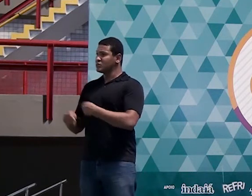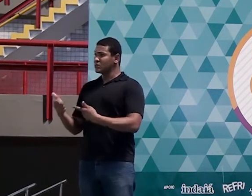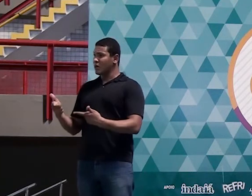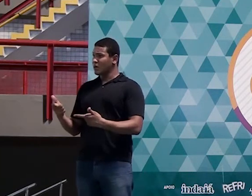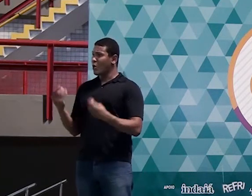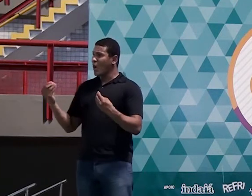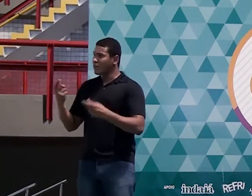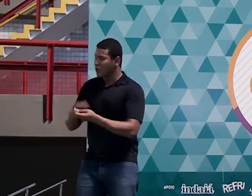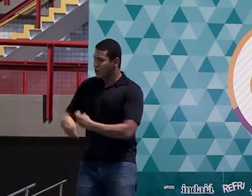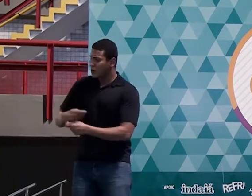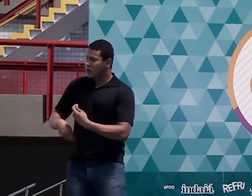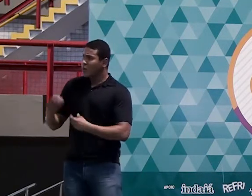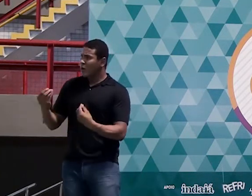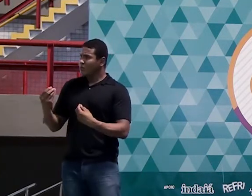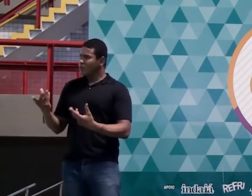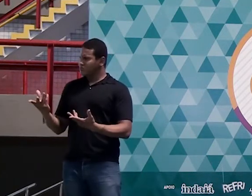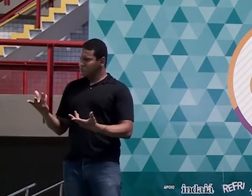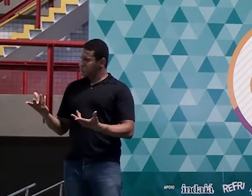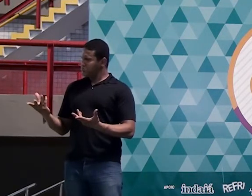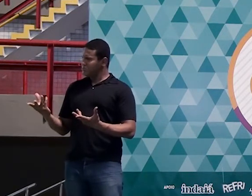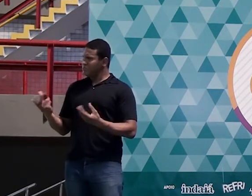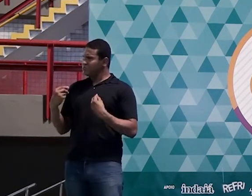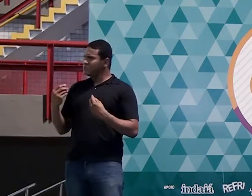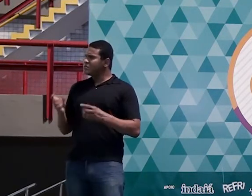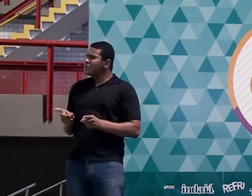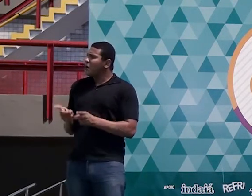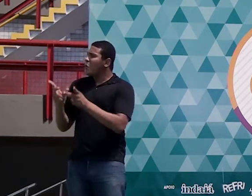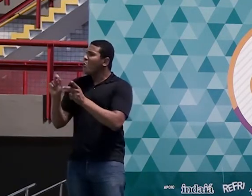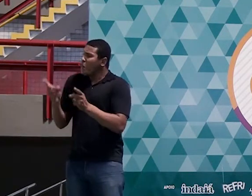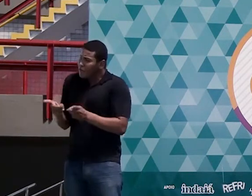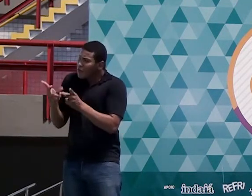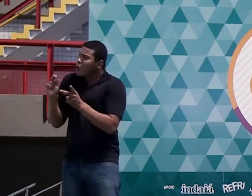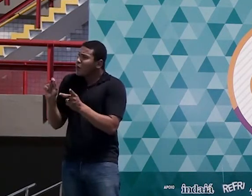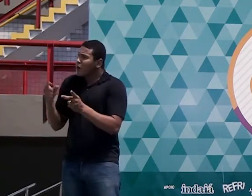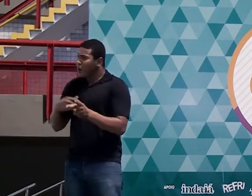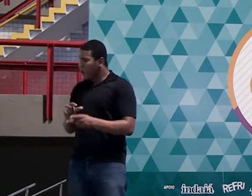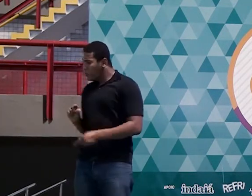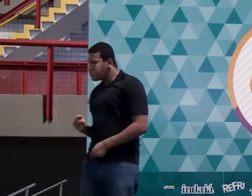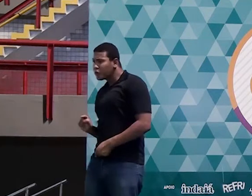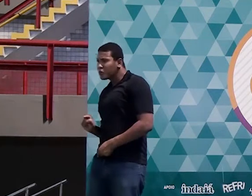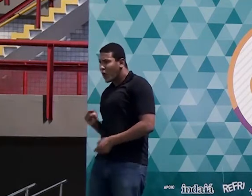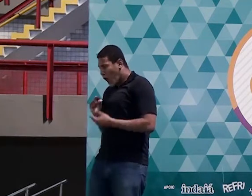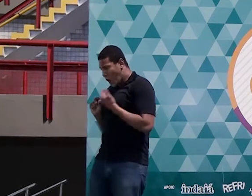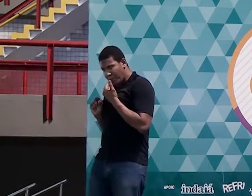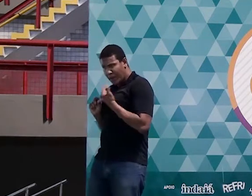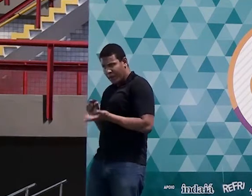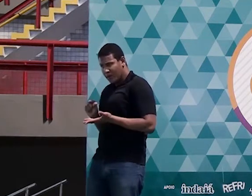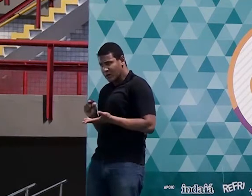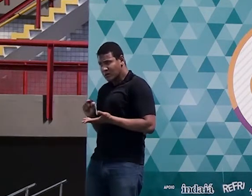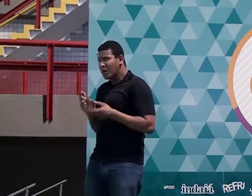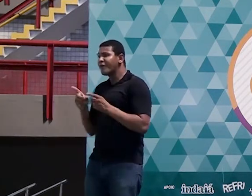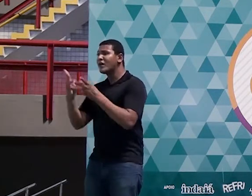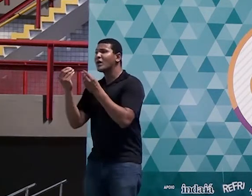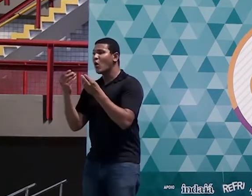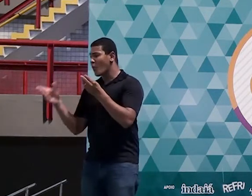come o quê? Ele compra de volta o que vendeu? Não é muito inteligente. Beleza?